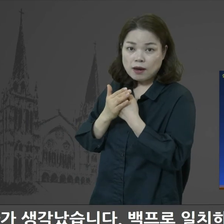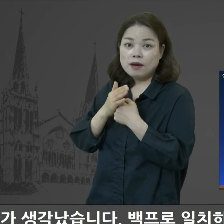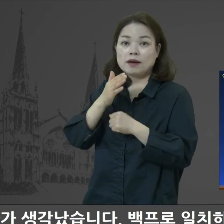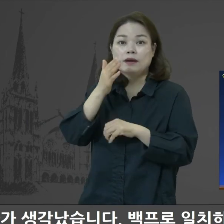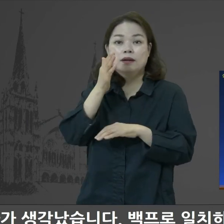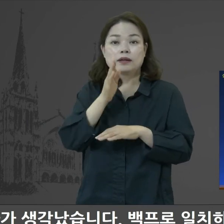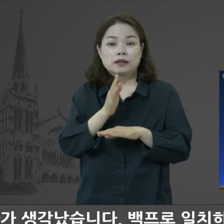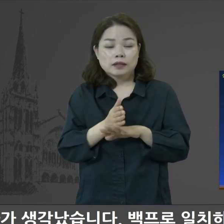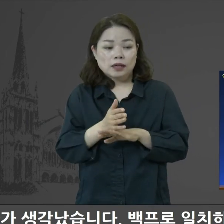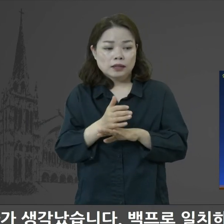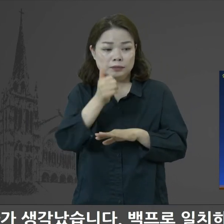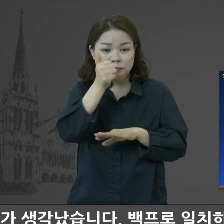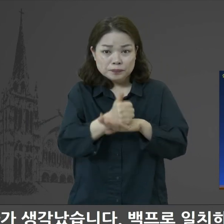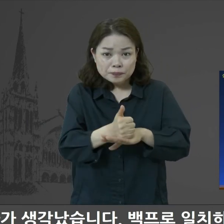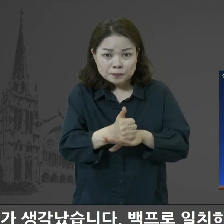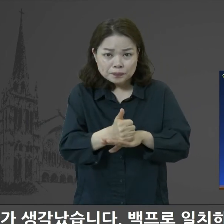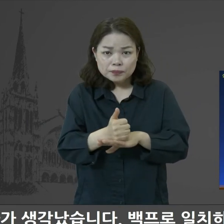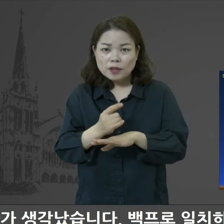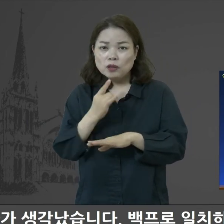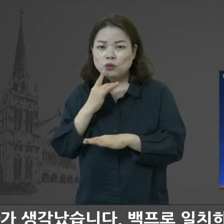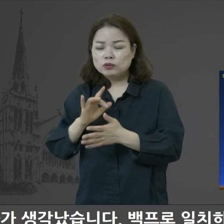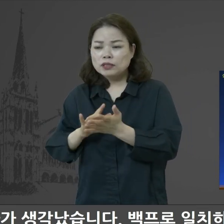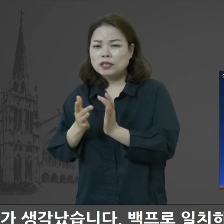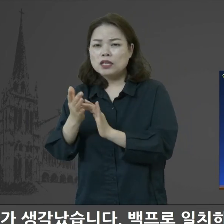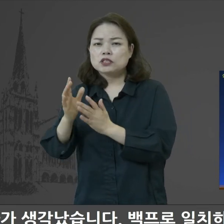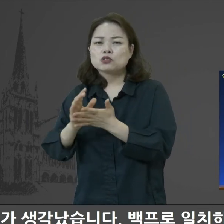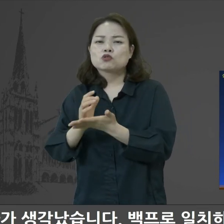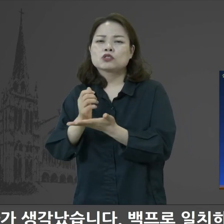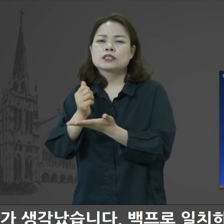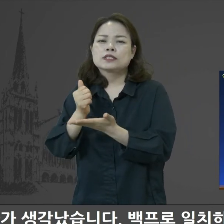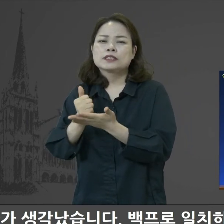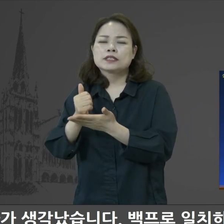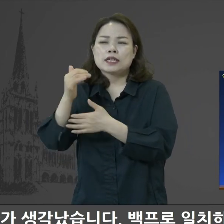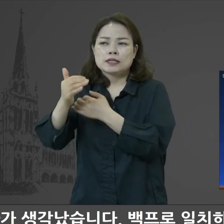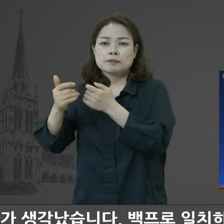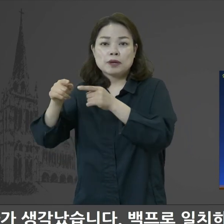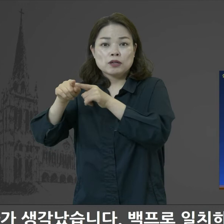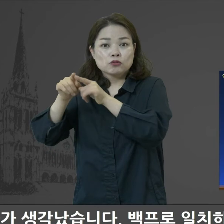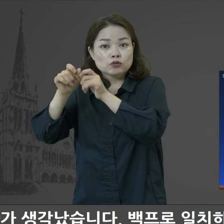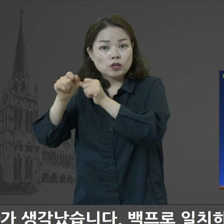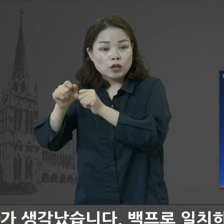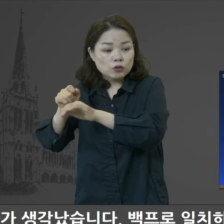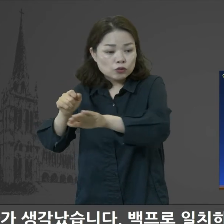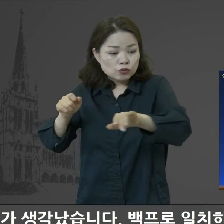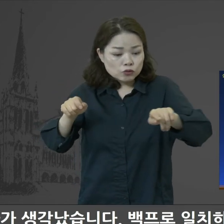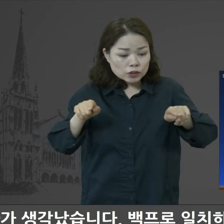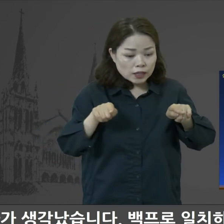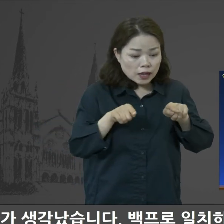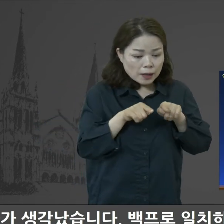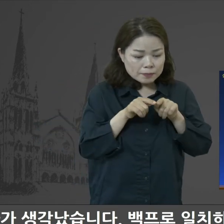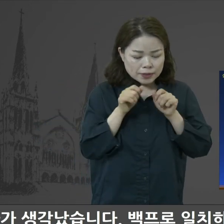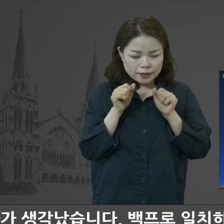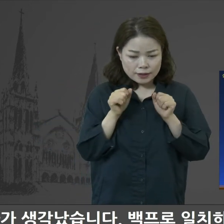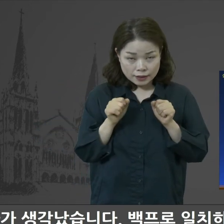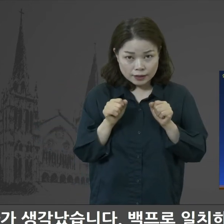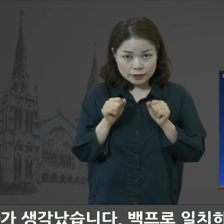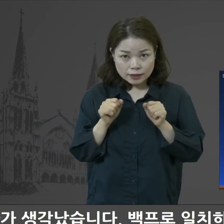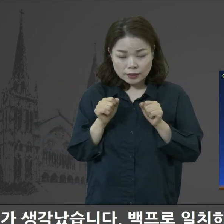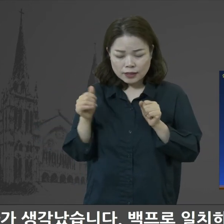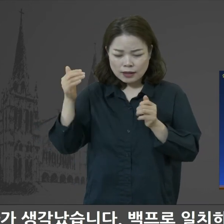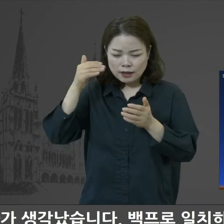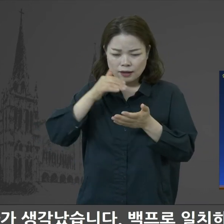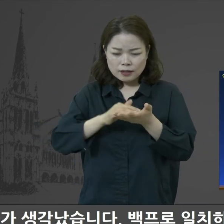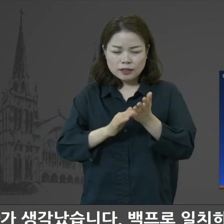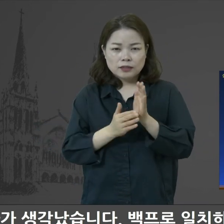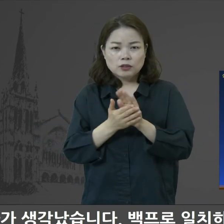마침내 하나밖에 없는 독생자 예수 그리스도 임마누엘, 우리와 함께 계시다, 한없이